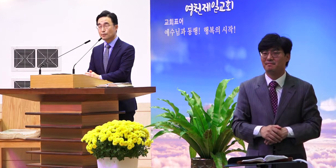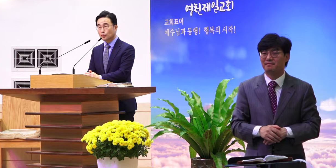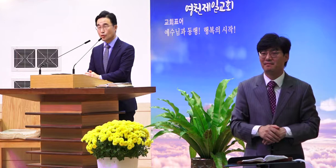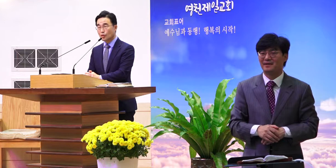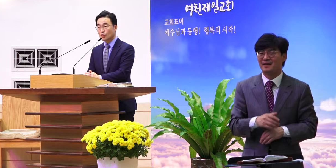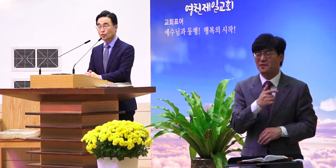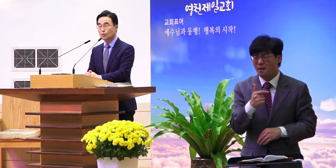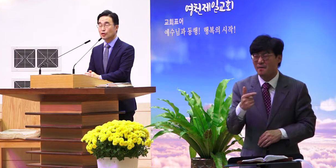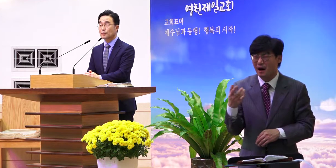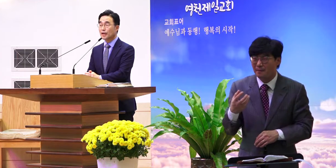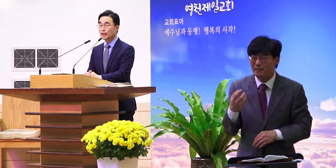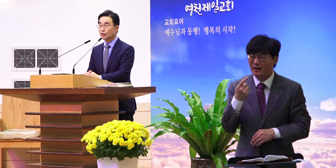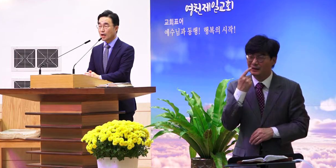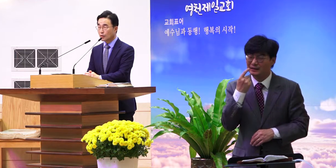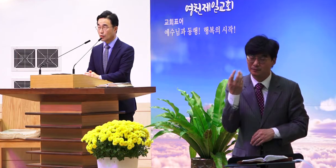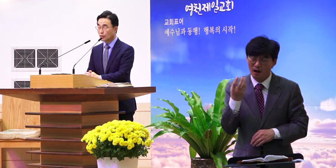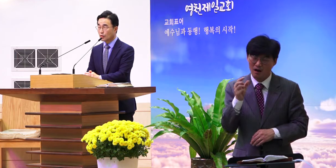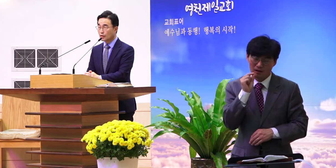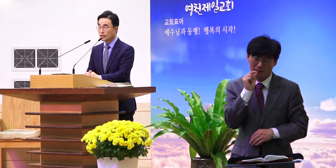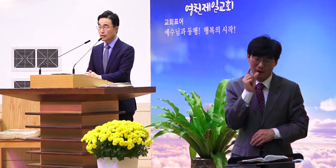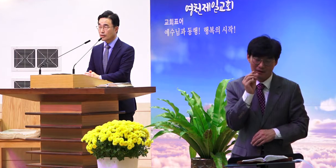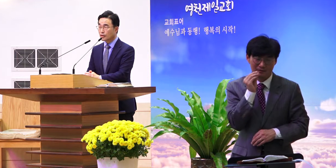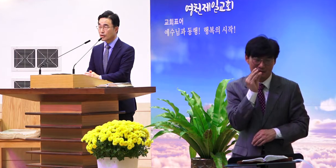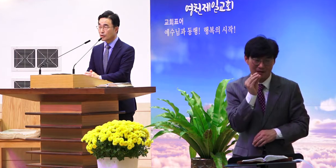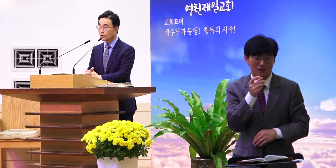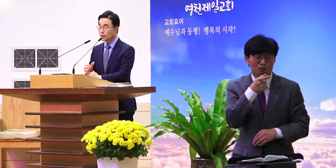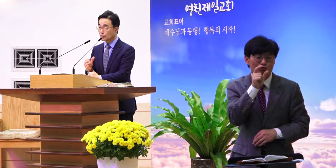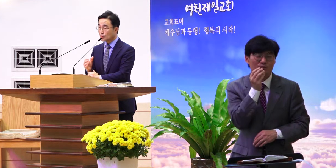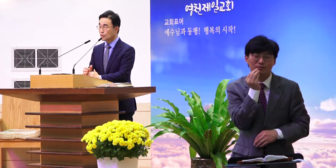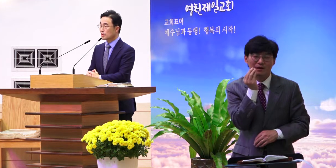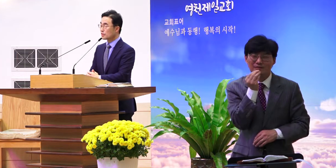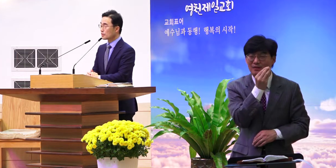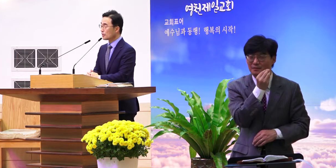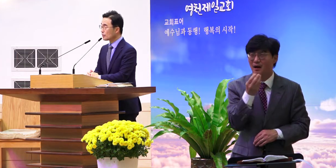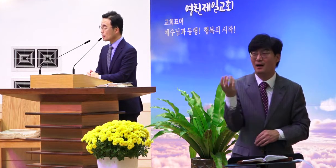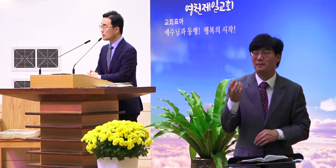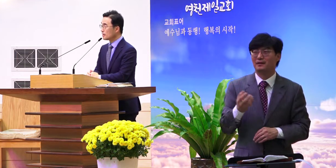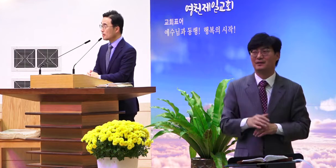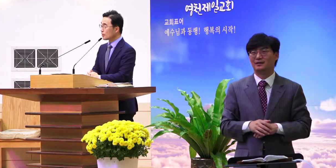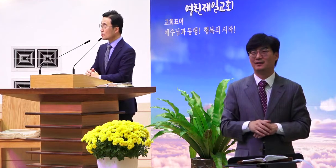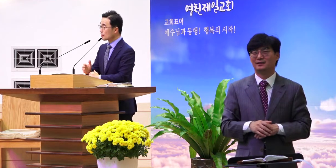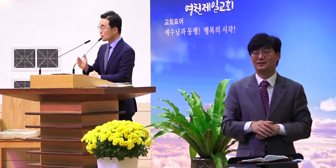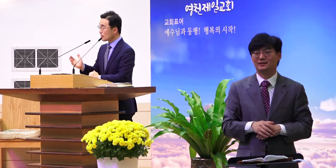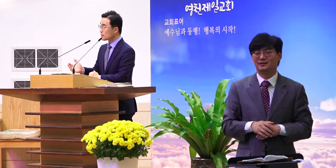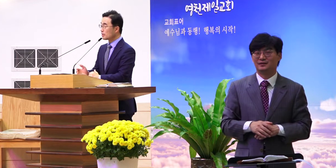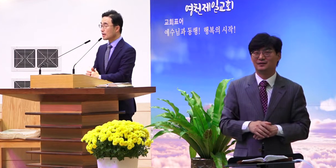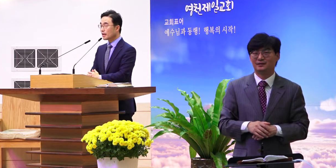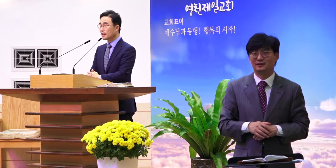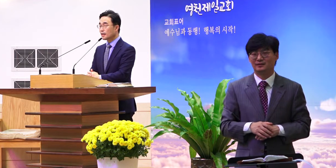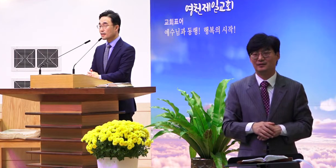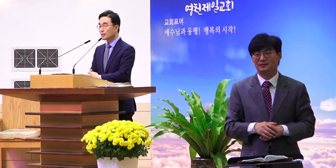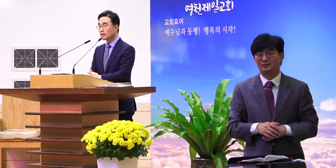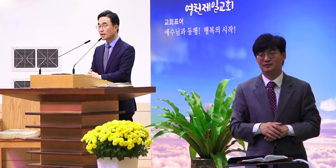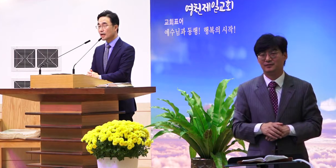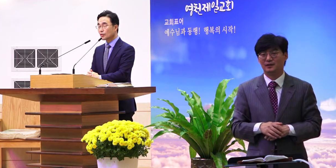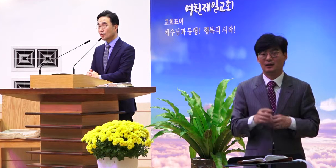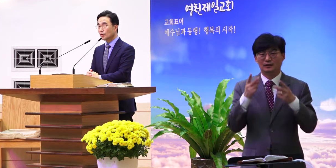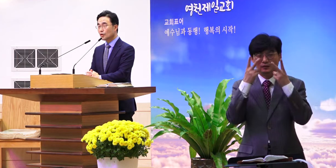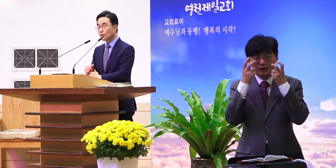너무 아프고 또 불편하기도 하고 다른 어느 때보다 좀 통증이 있어서 어떤 때는 그런 적이 그전에는 없었는데